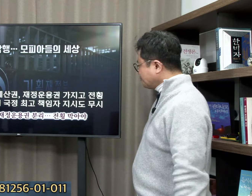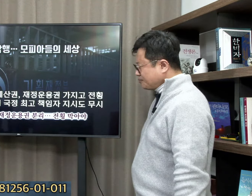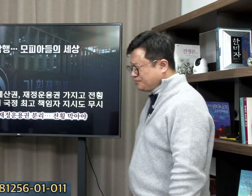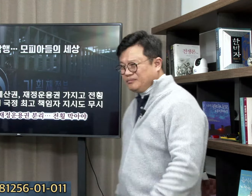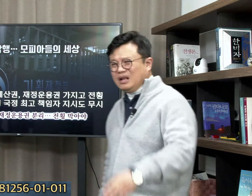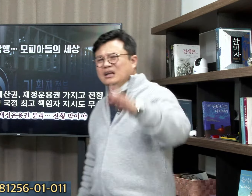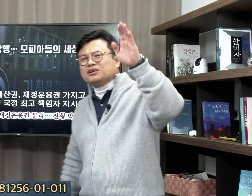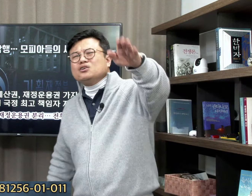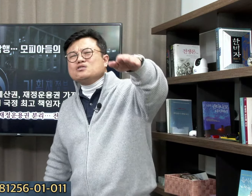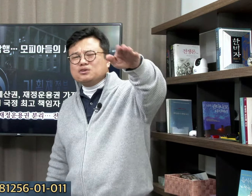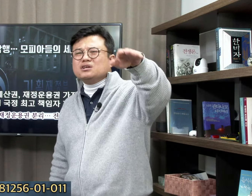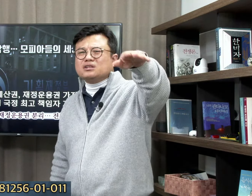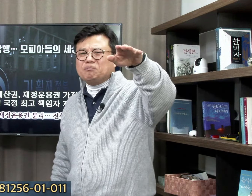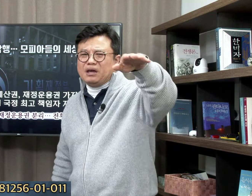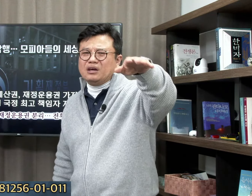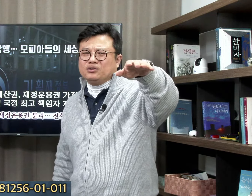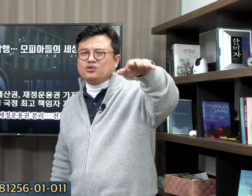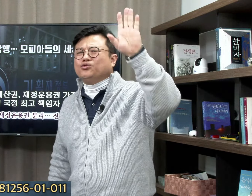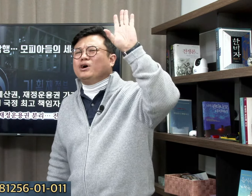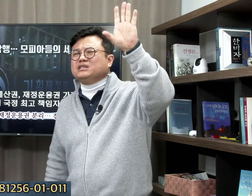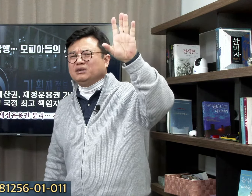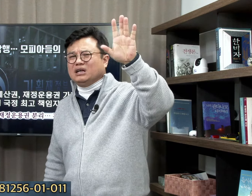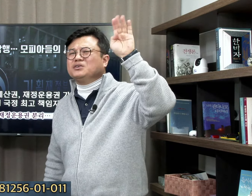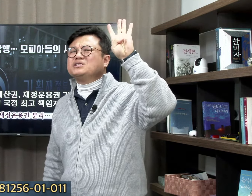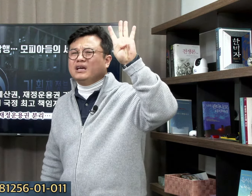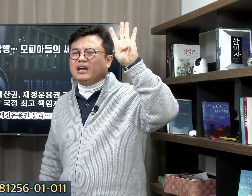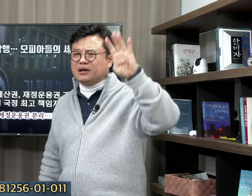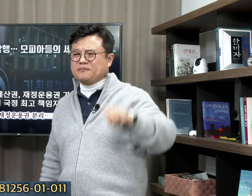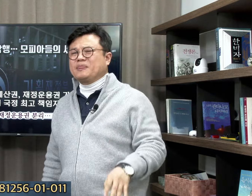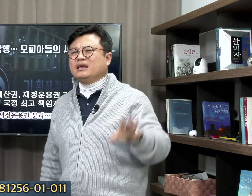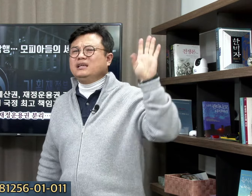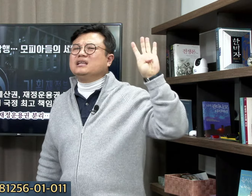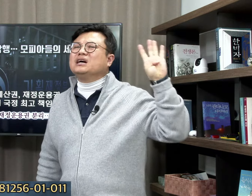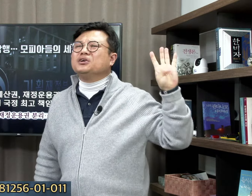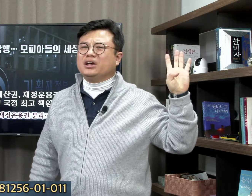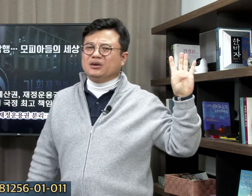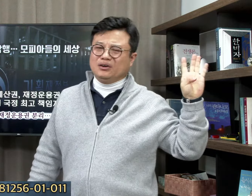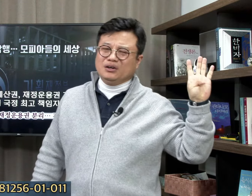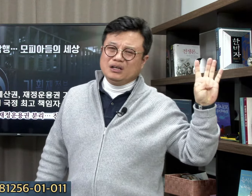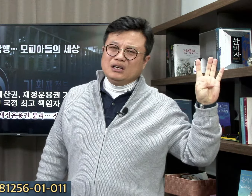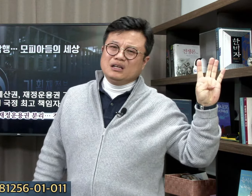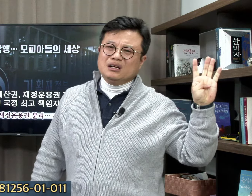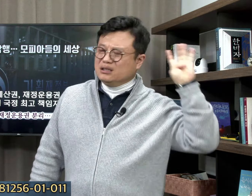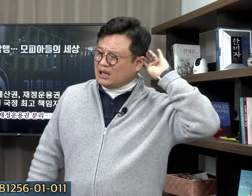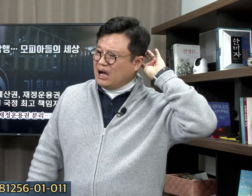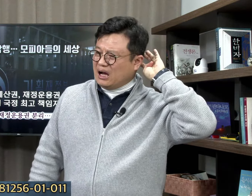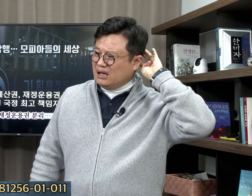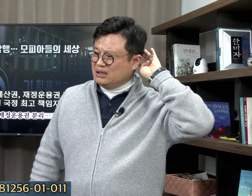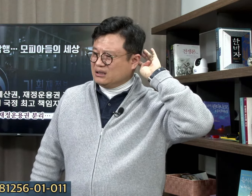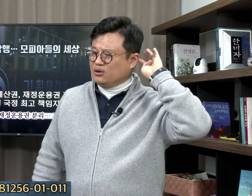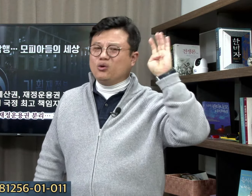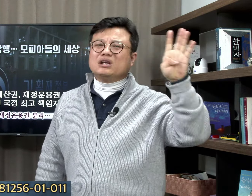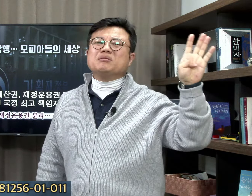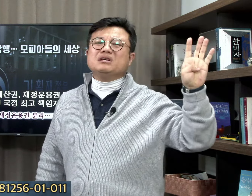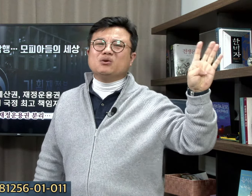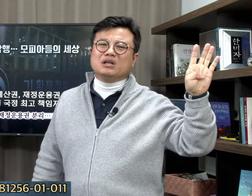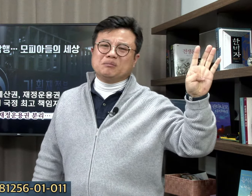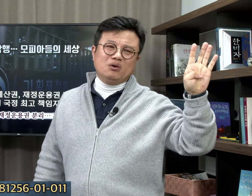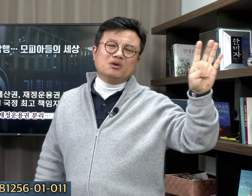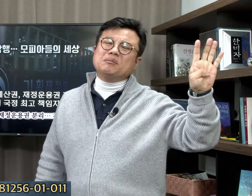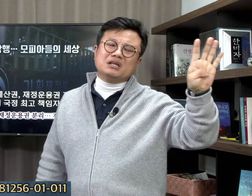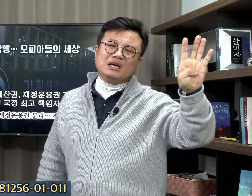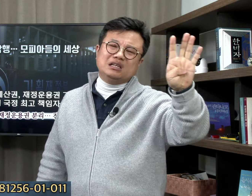아 그럴 수 있었던 배경은 두 가지입니다 첫째 낙이에요 그 다 그 홍남기